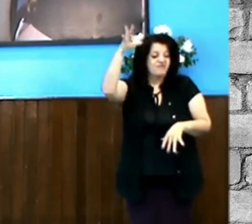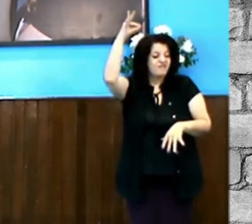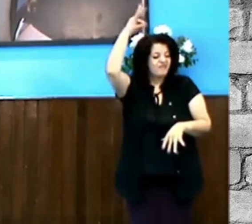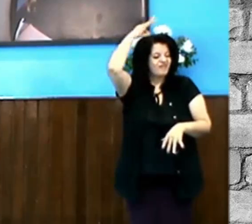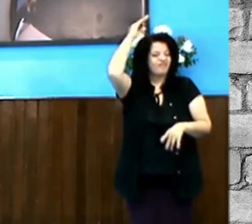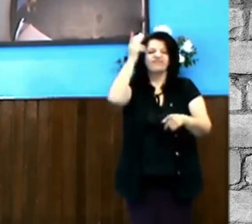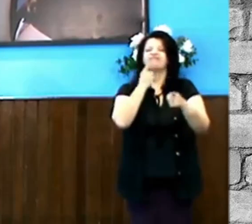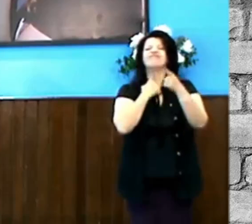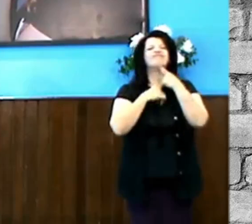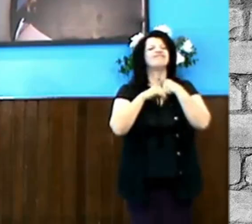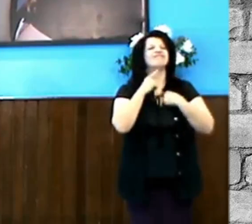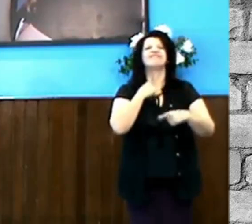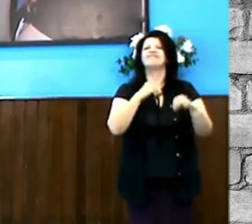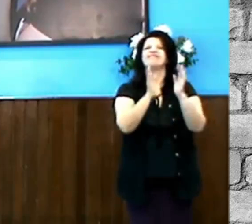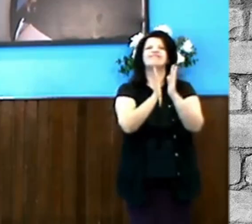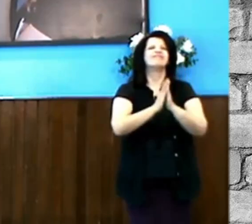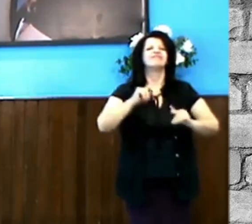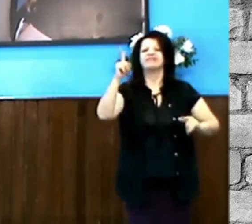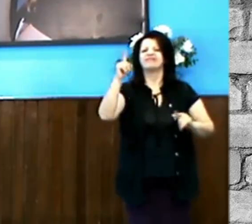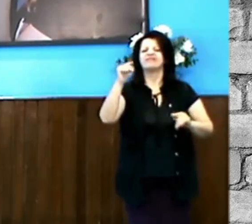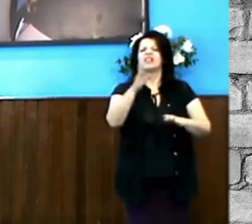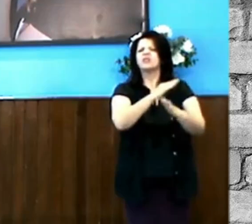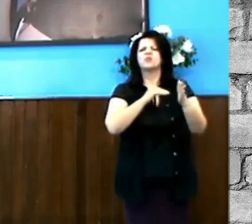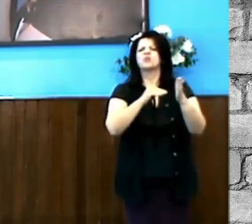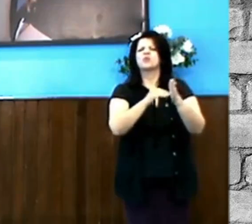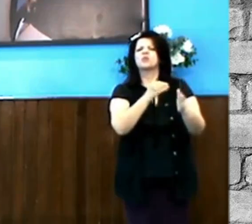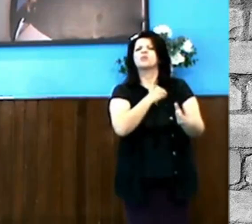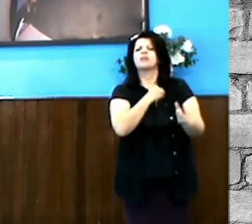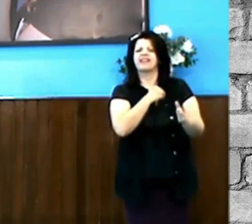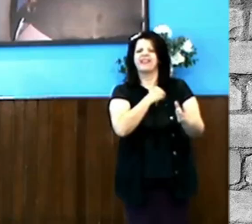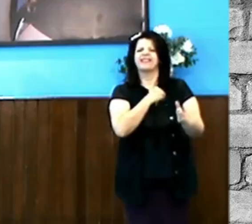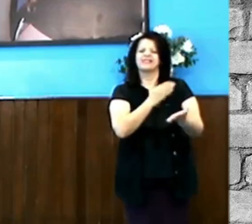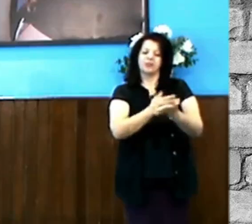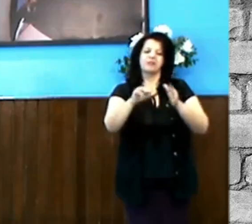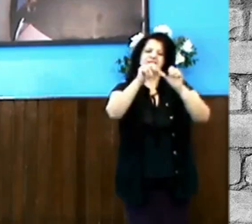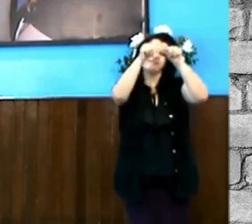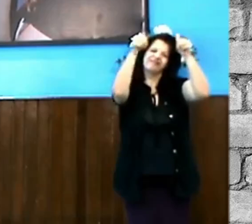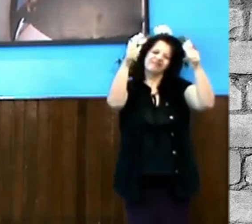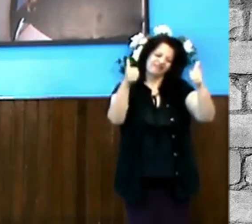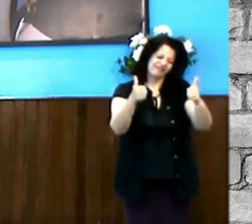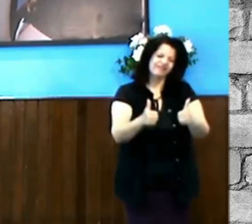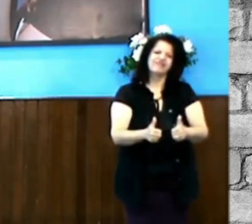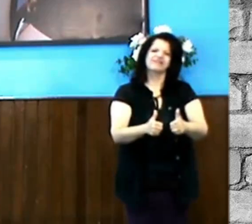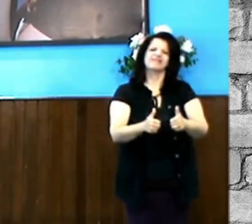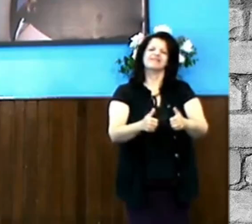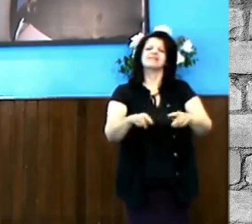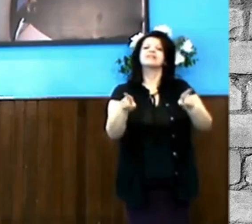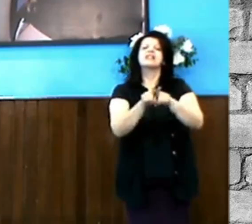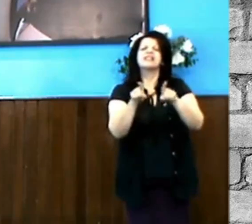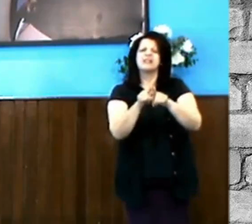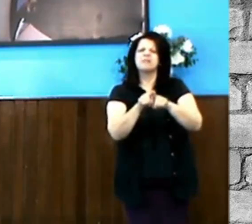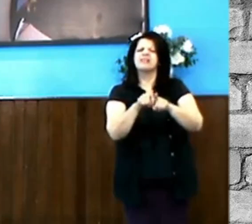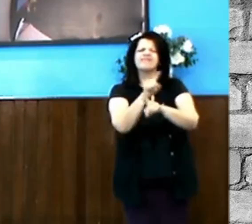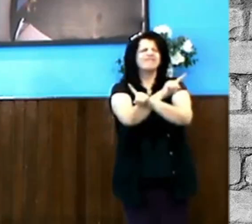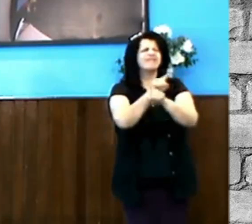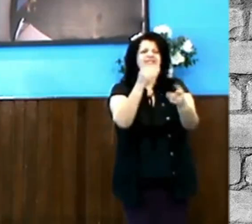E eu tenho para mim que a raiz de todo pecado é a idolatria. Finalmente, o último pecado do qual precisamos nos purificar é a incredulidade.